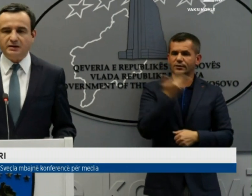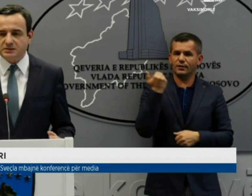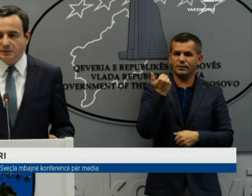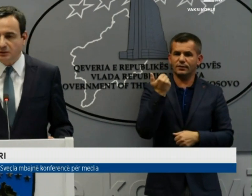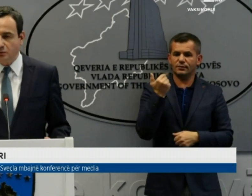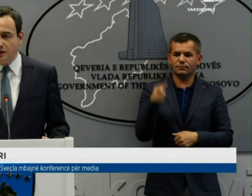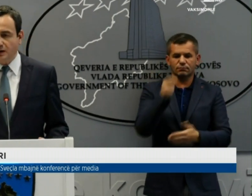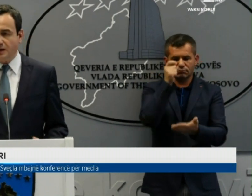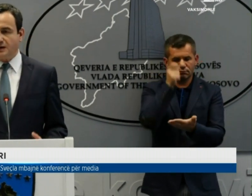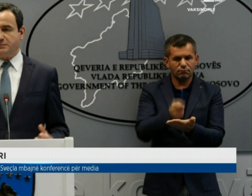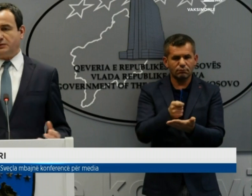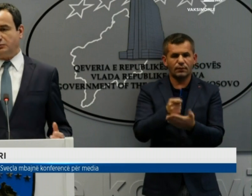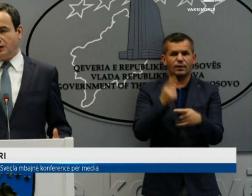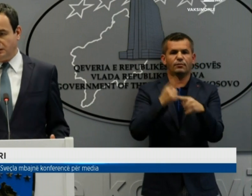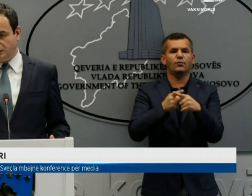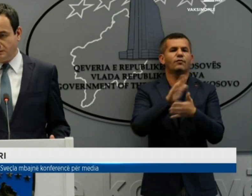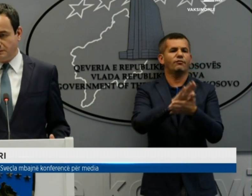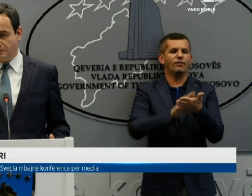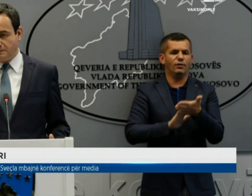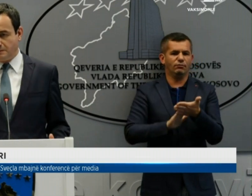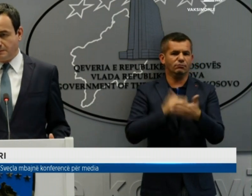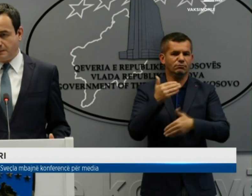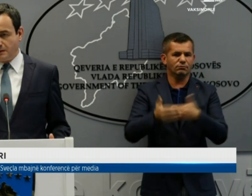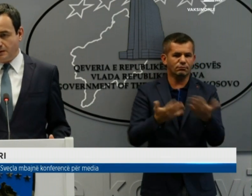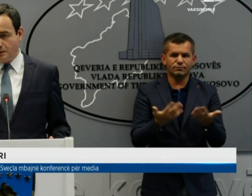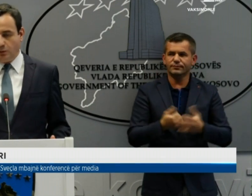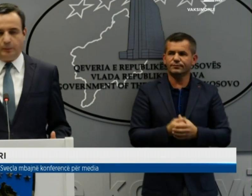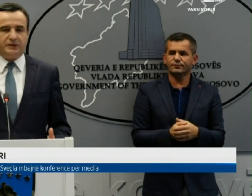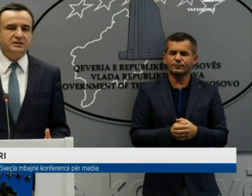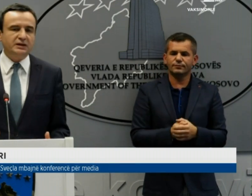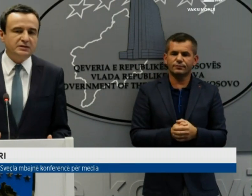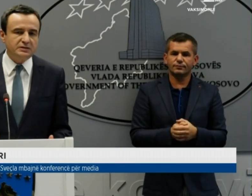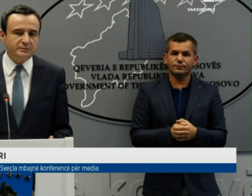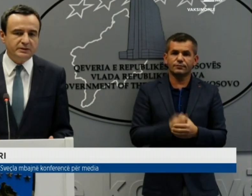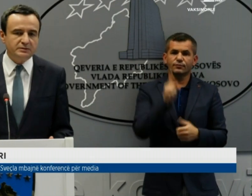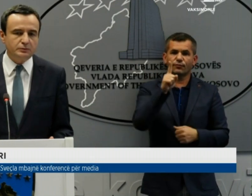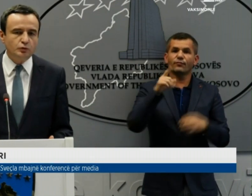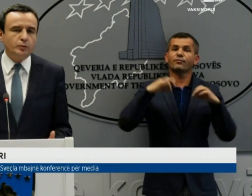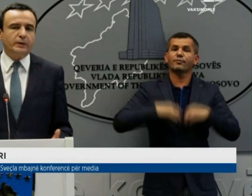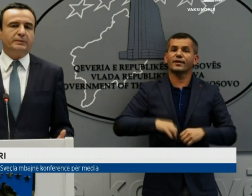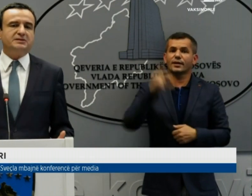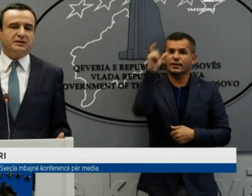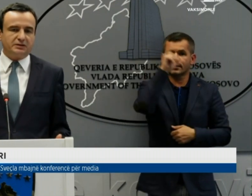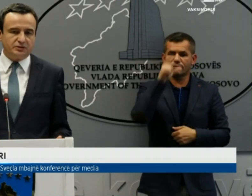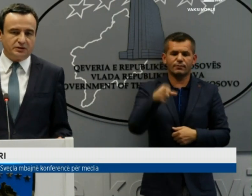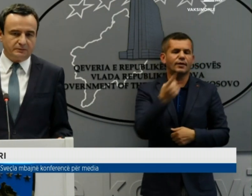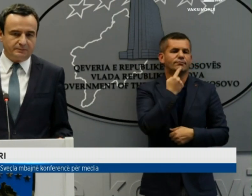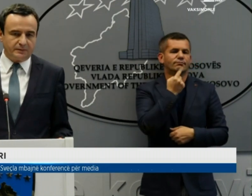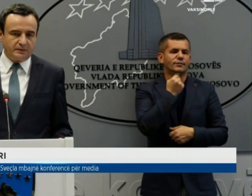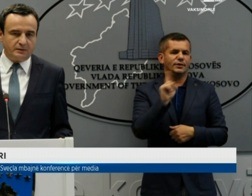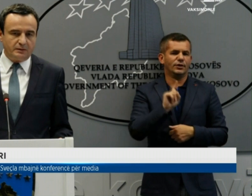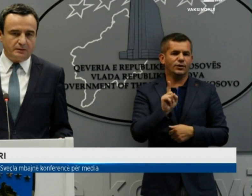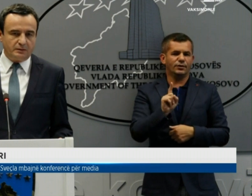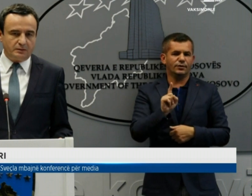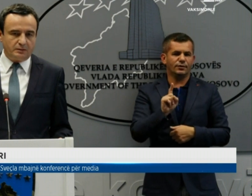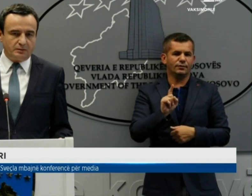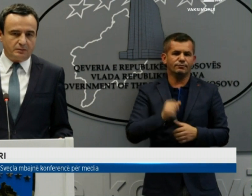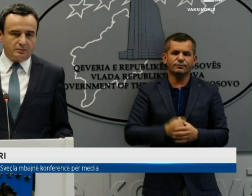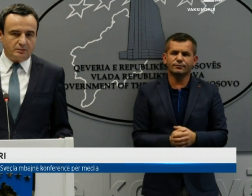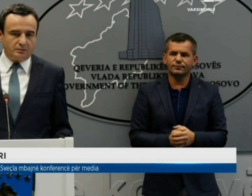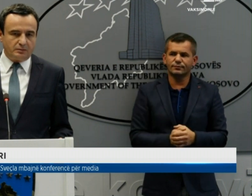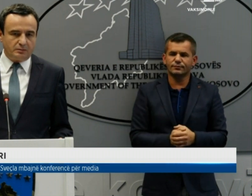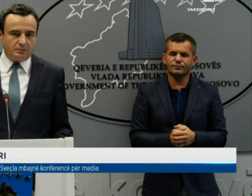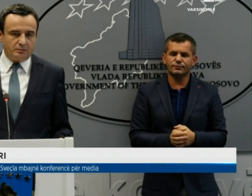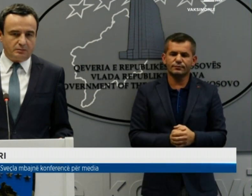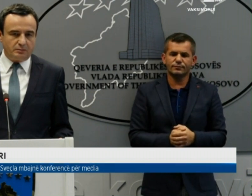E kanë respektuar edhe kanë zbatuar atë. Po presidenti i Serbisë nuk po e pëlqen këtë gjë.